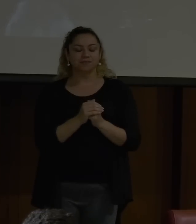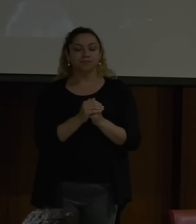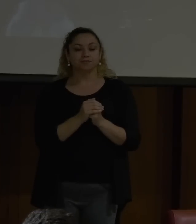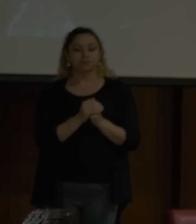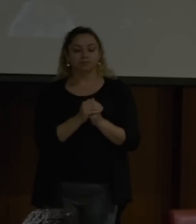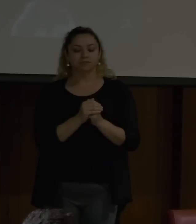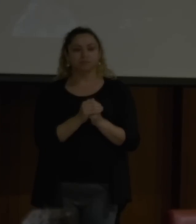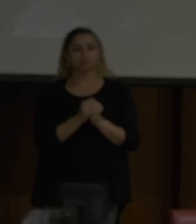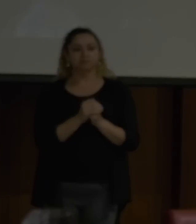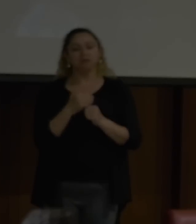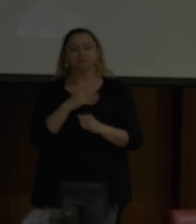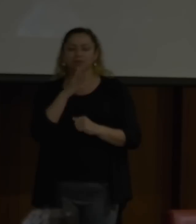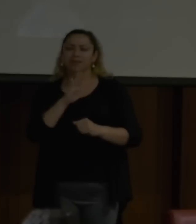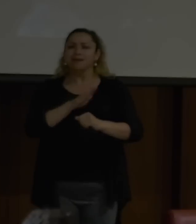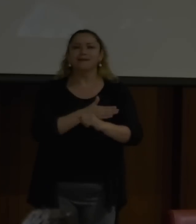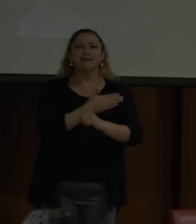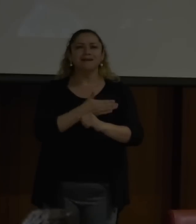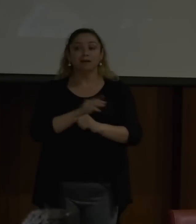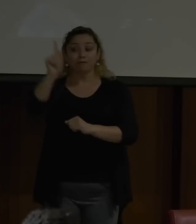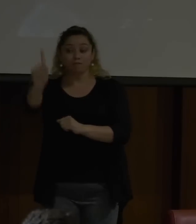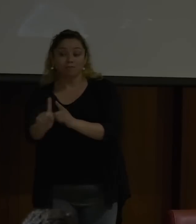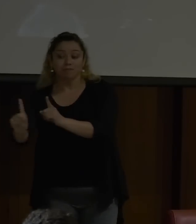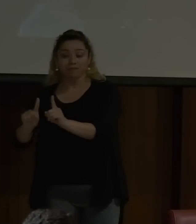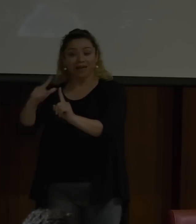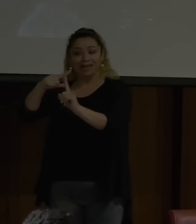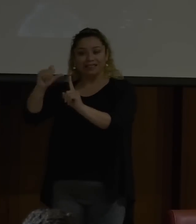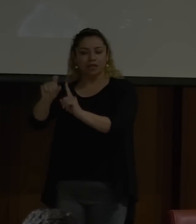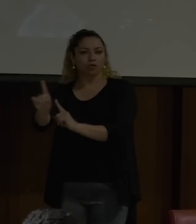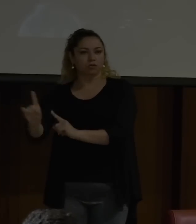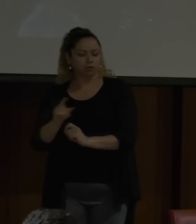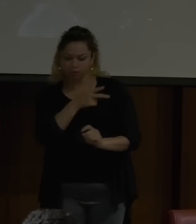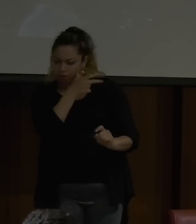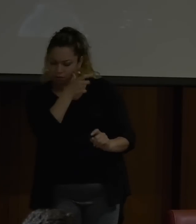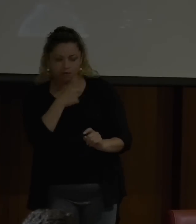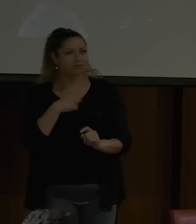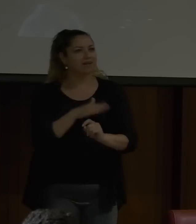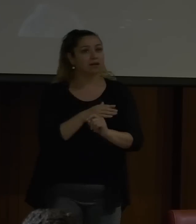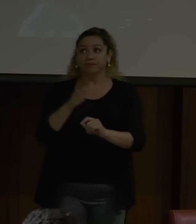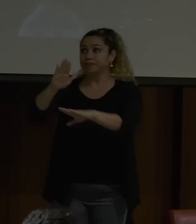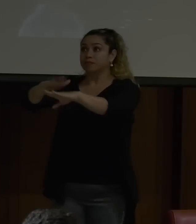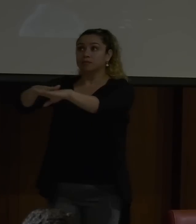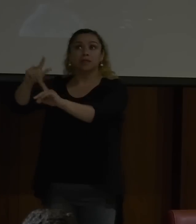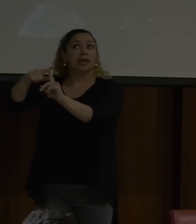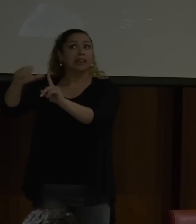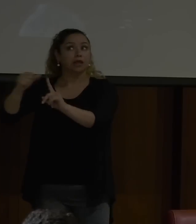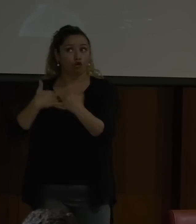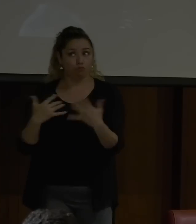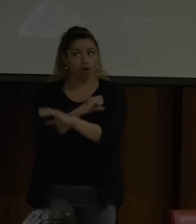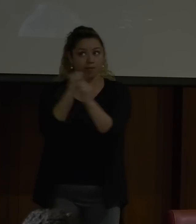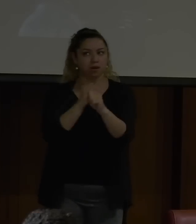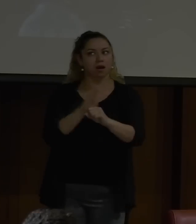El primero en conocer la canción fue su tío Laureano Duarte. Leandro le dijo: tío, tengo una canción que hice esta